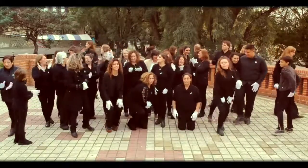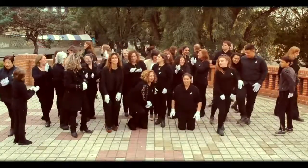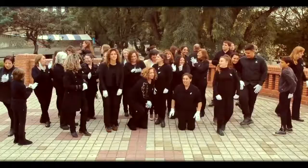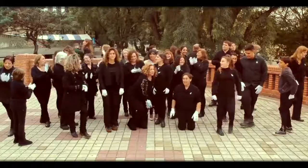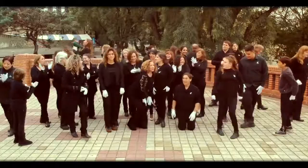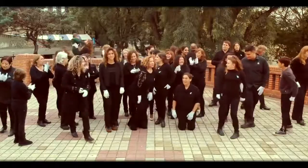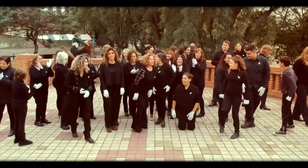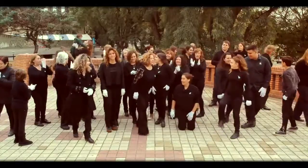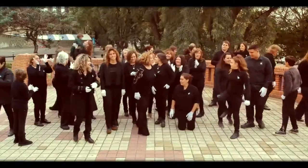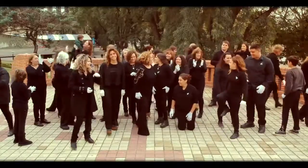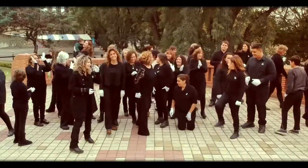Canta Canta